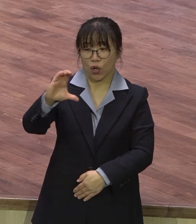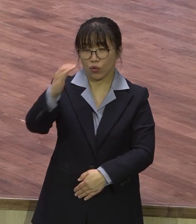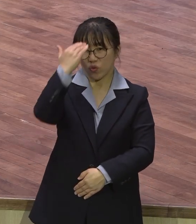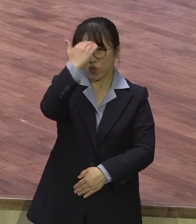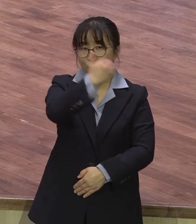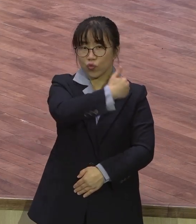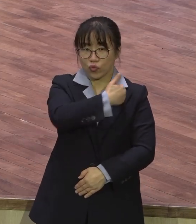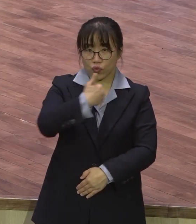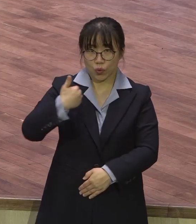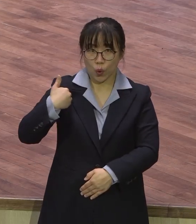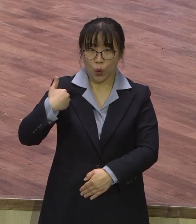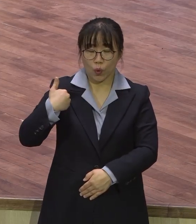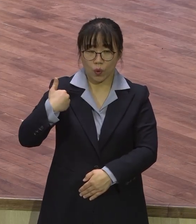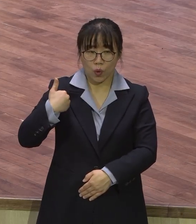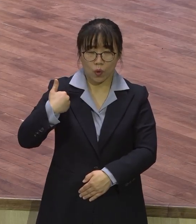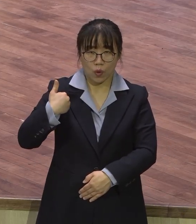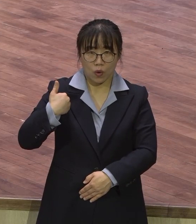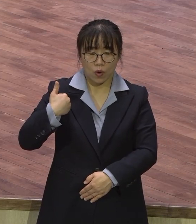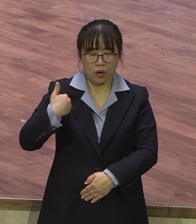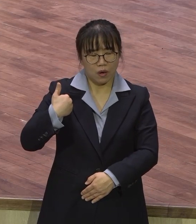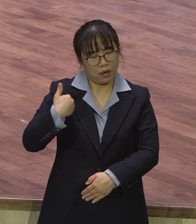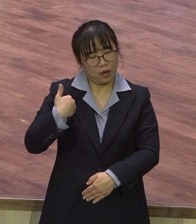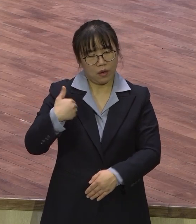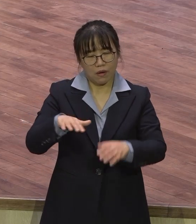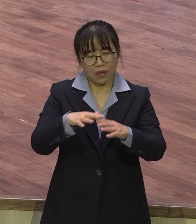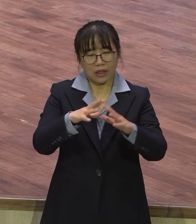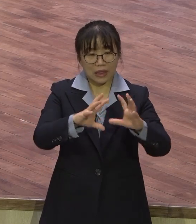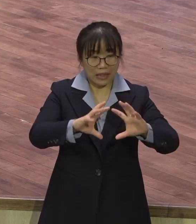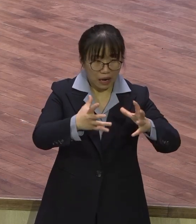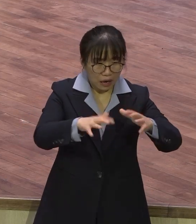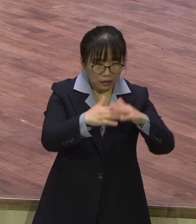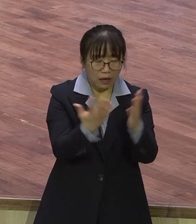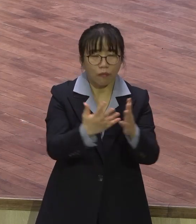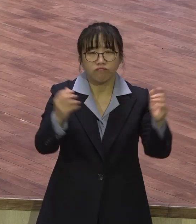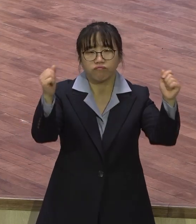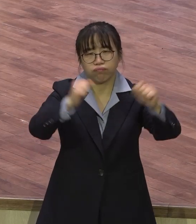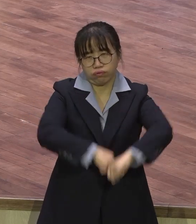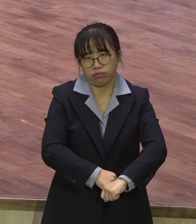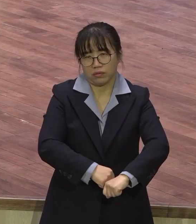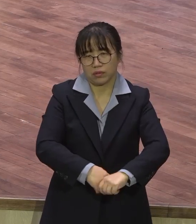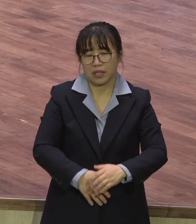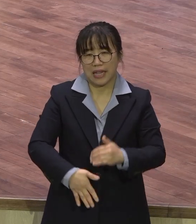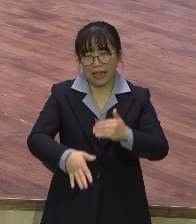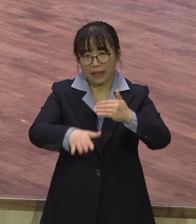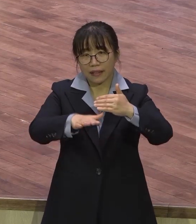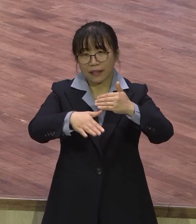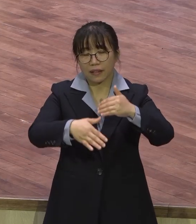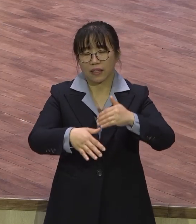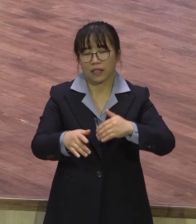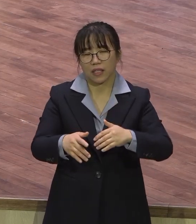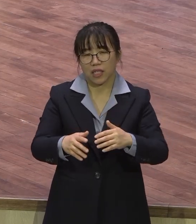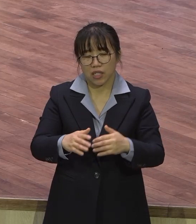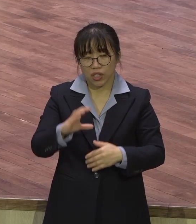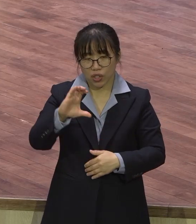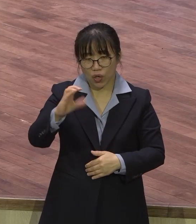나라들은 다 망해요 남미가 싹 다 천주교입니다 거질래요 거짓 천주교만 들어가면